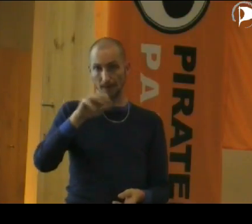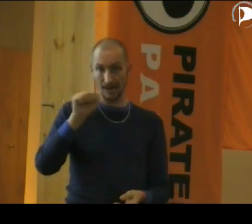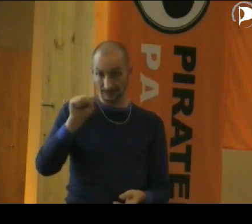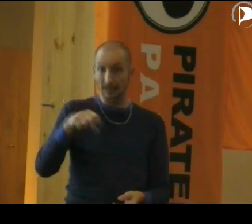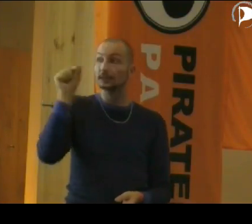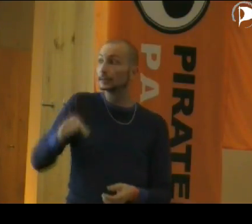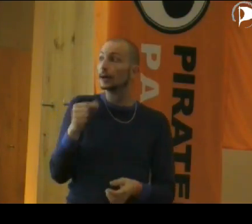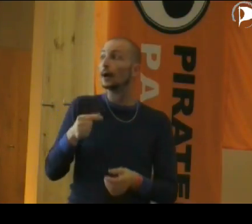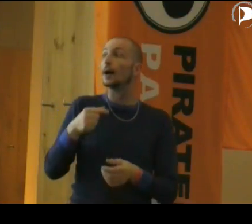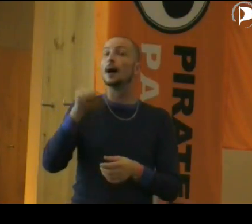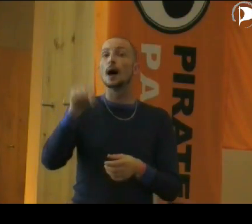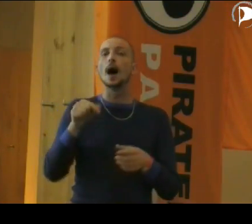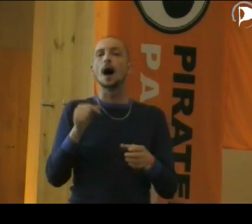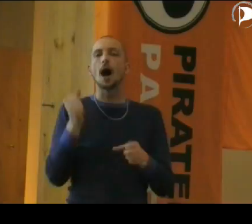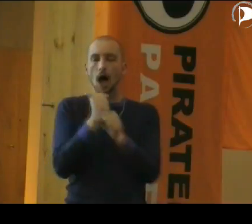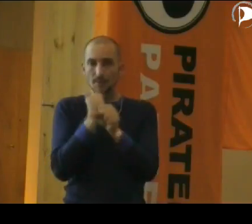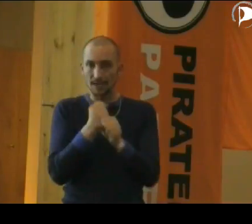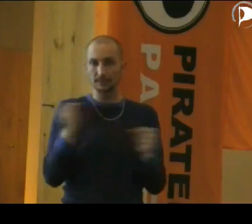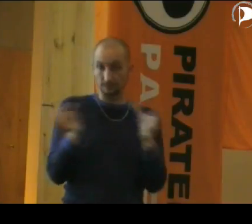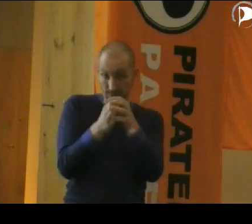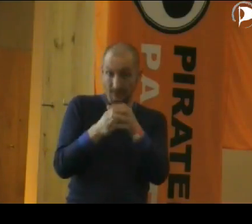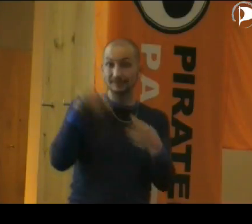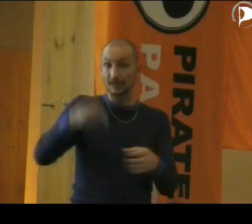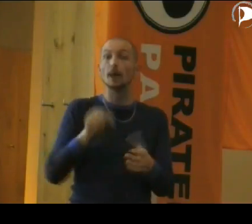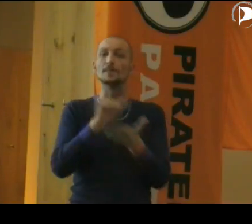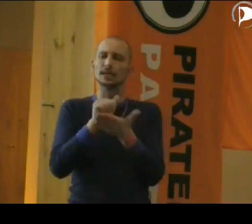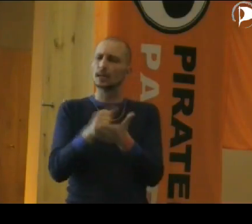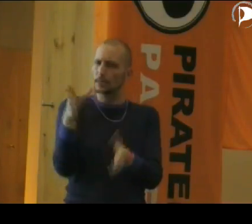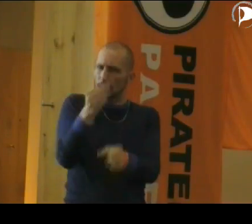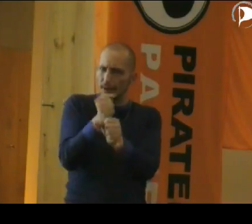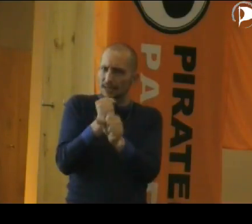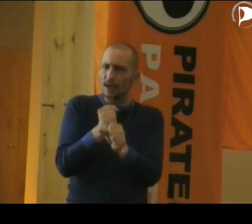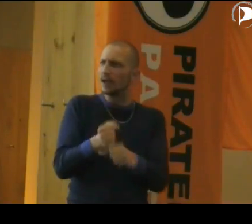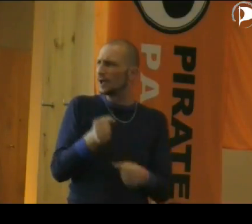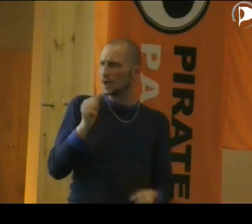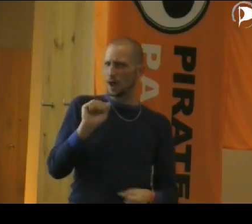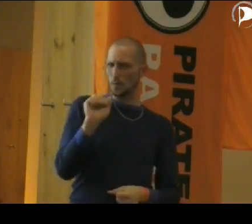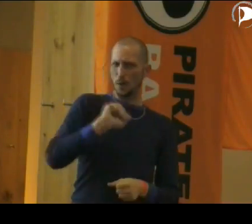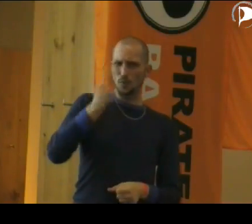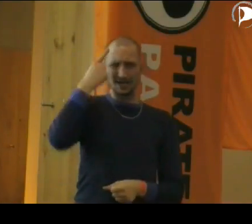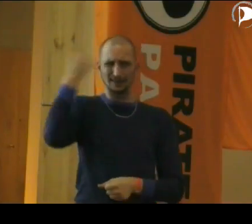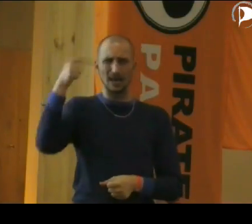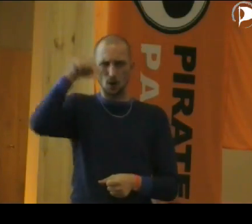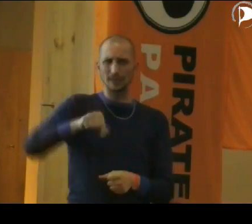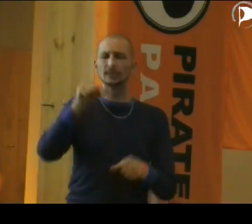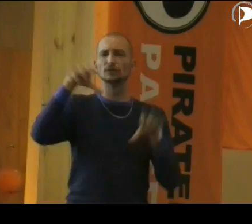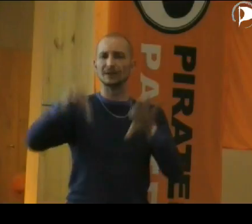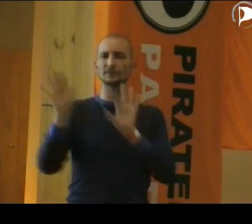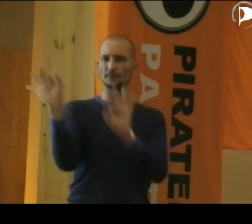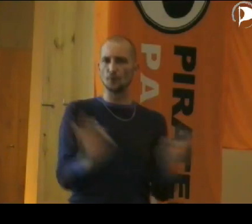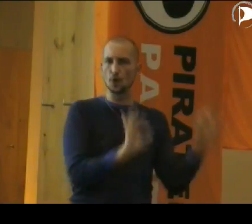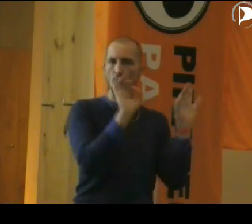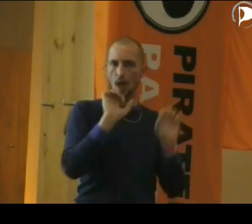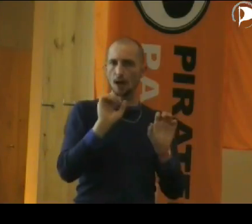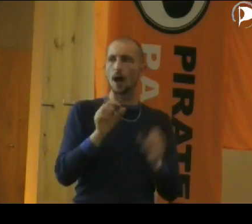letzter zeit in der adresse mitgearbeitet die pressionen so wird das nicht getan hat und hier auf die idee kommt vor das politische geschäft zu sanieren obwohl die